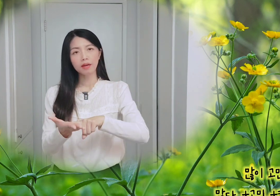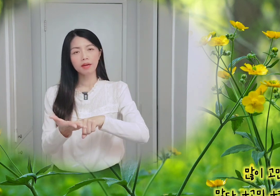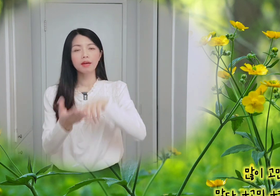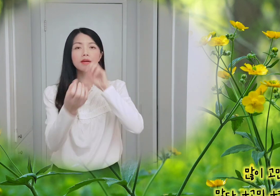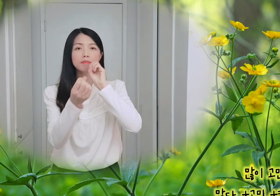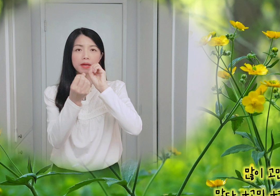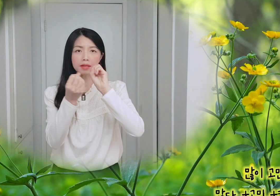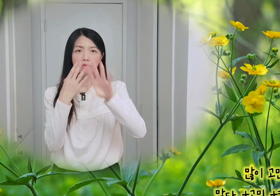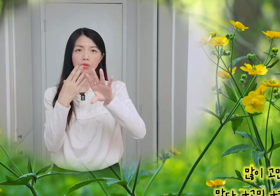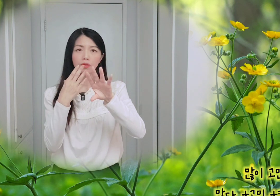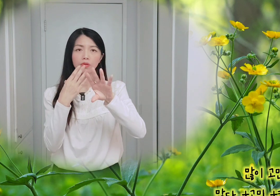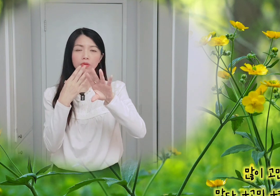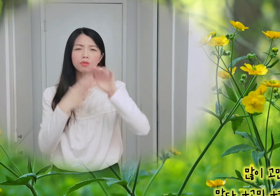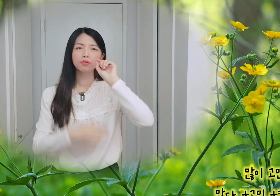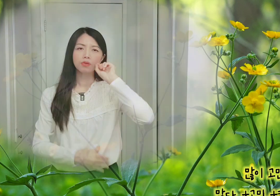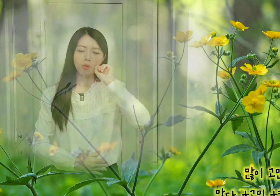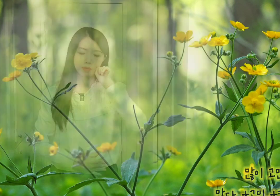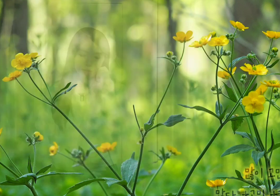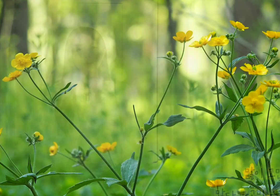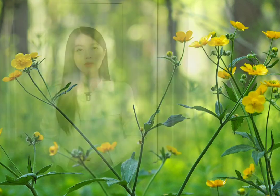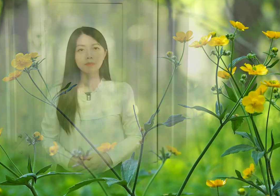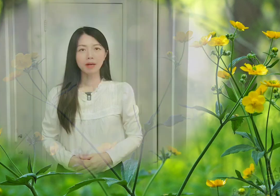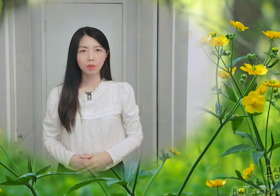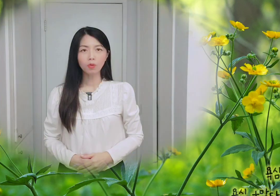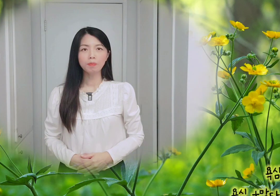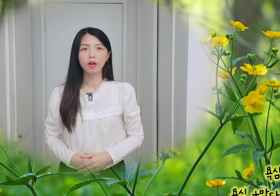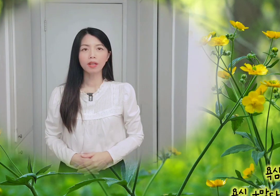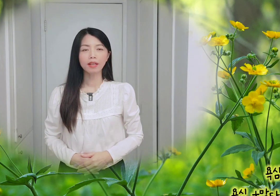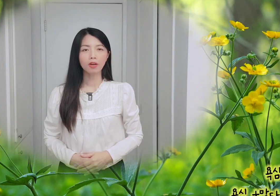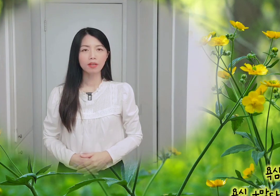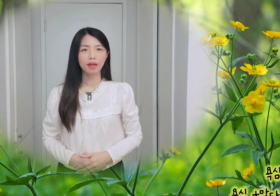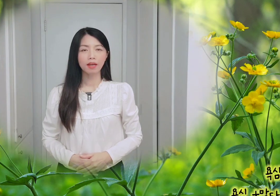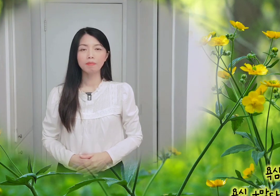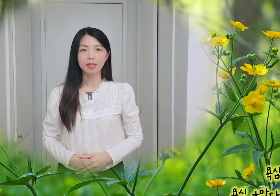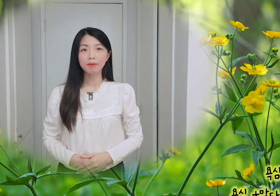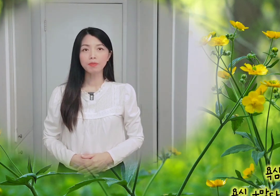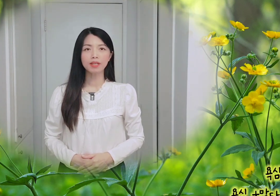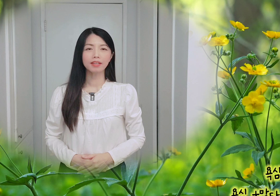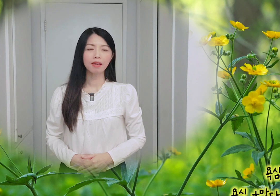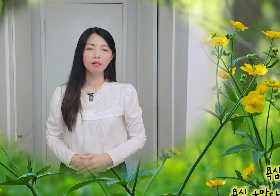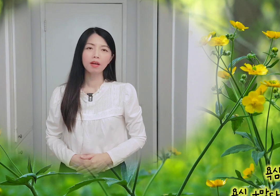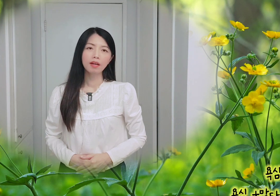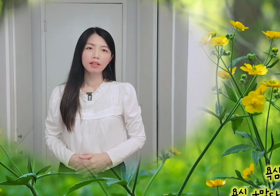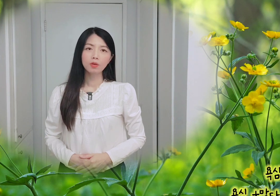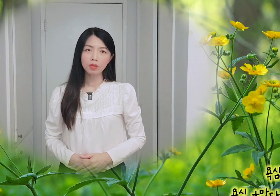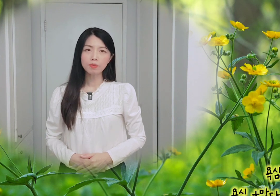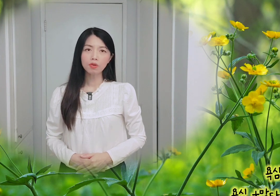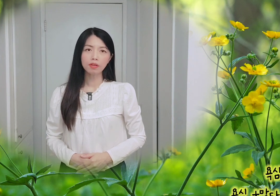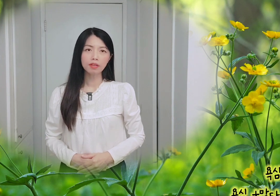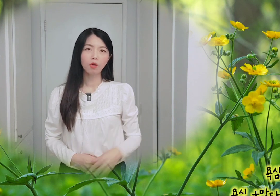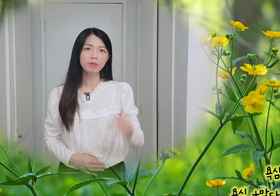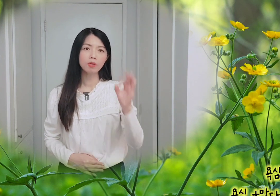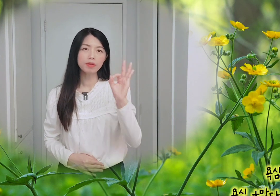쉽게 말할 수 없는, 욕심 많고 미련한 나였기에. 마지막 문장인데요. 일단